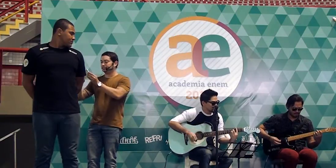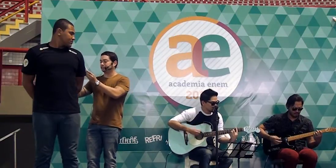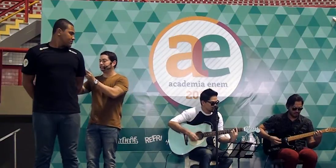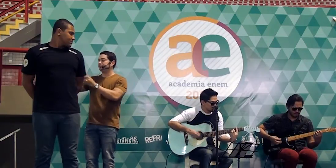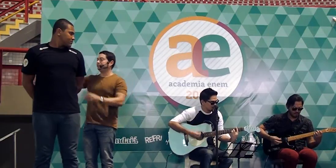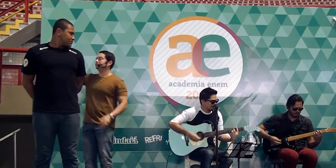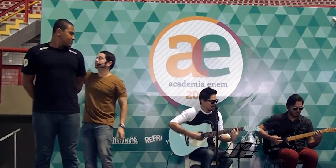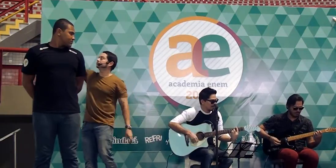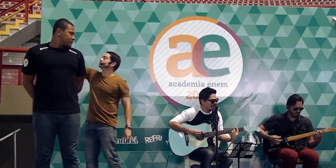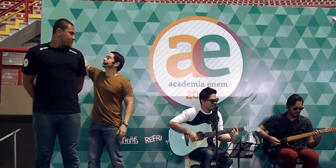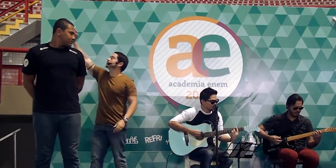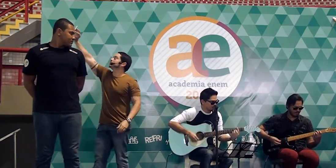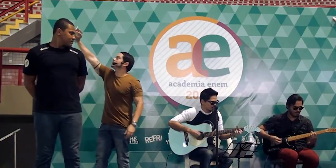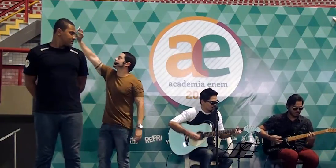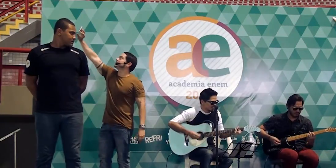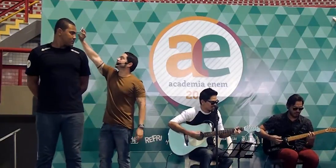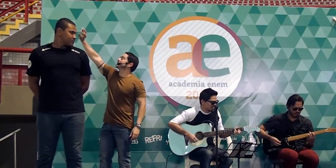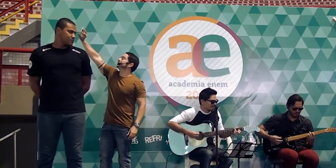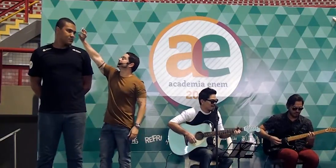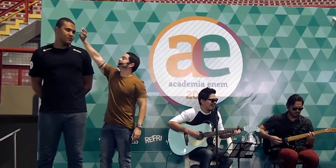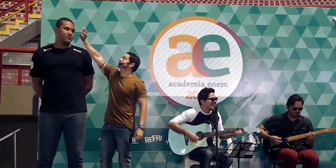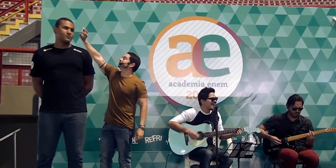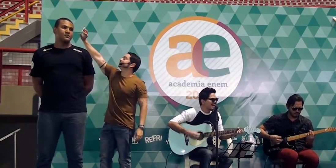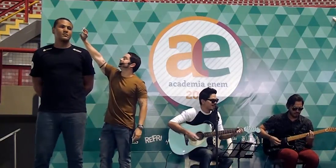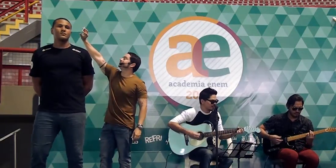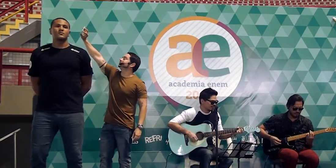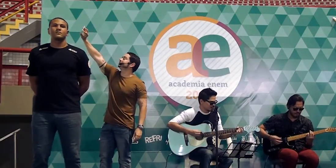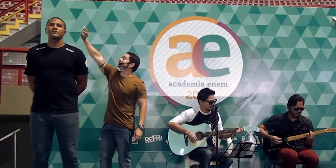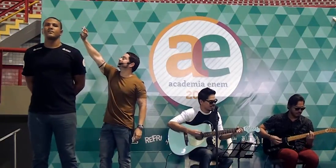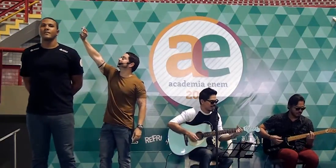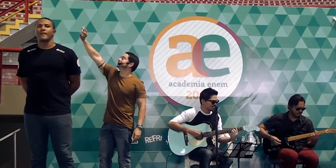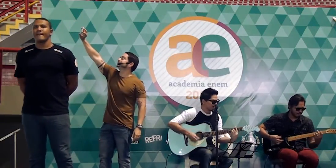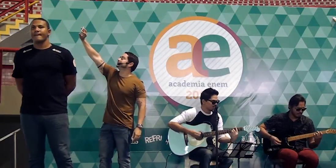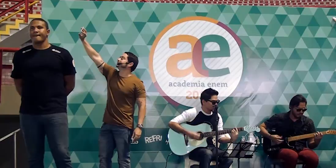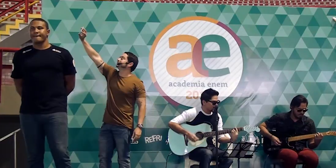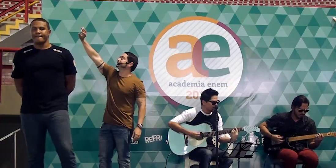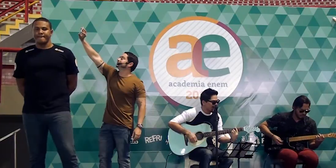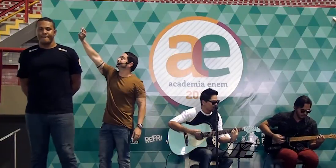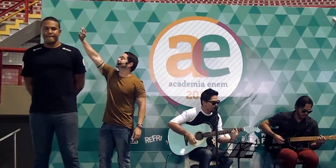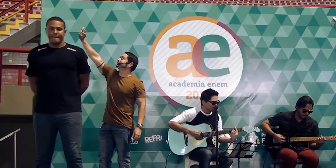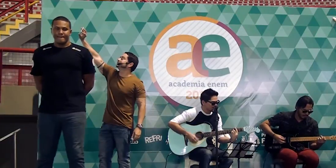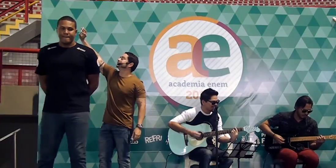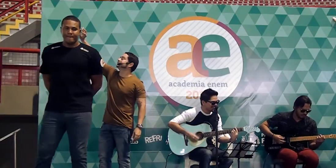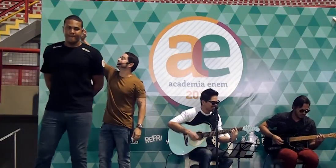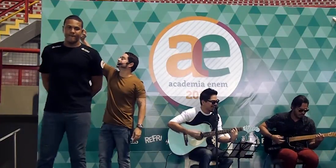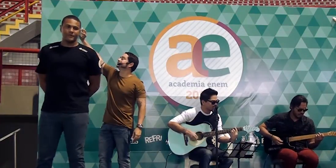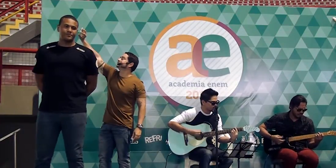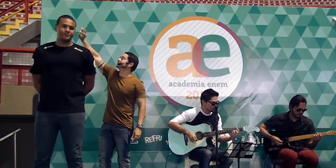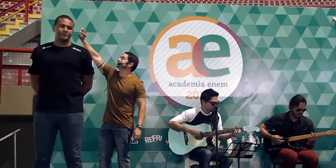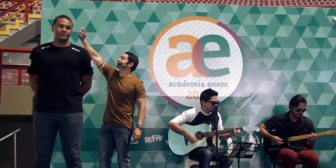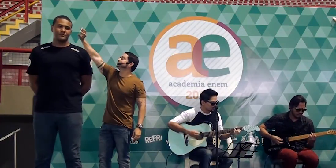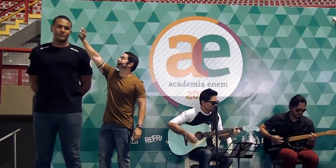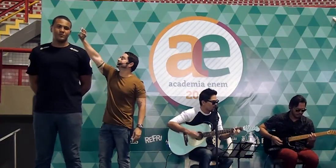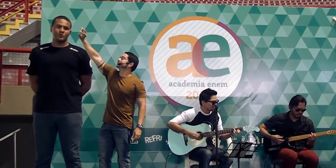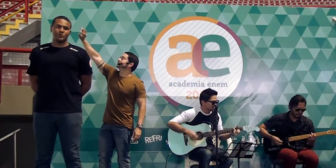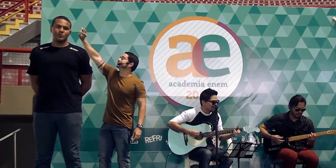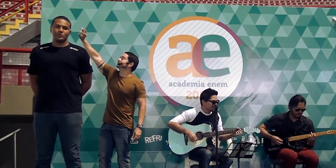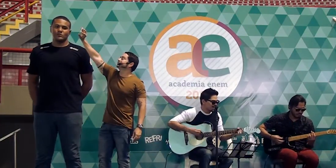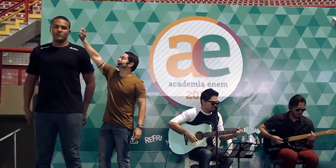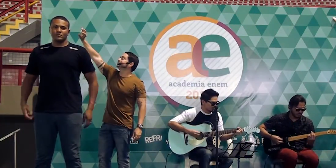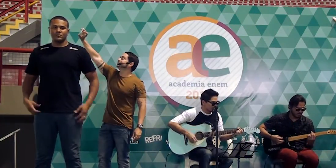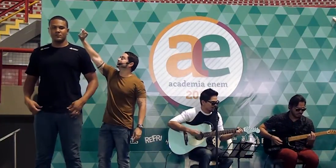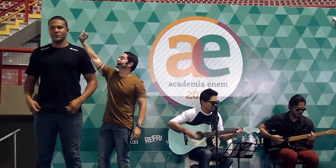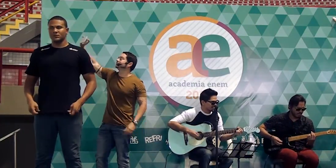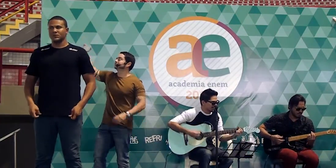Quando nascemos fomos programados a receber de vocês. Nos empurraram com os enlatados dos